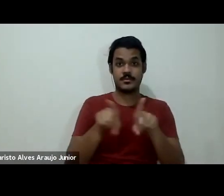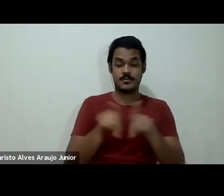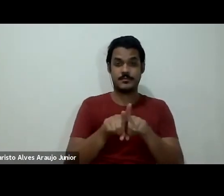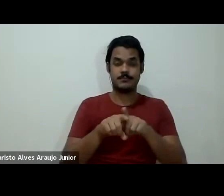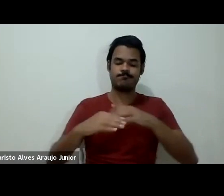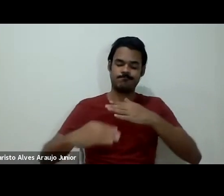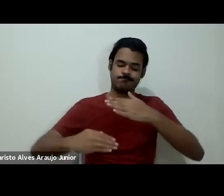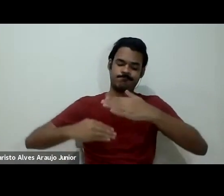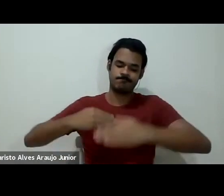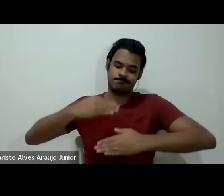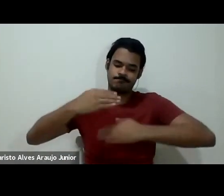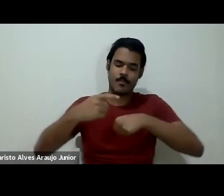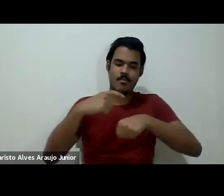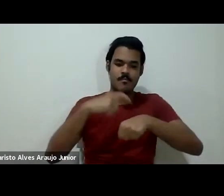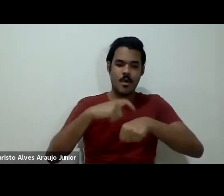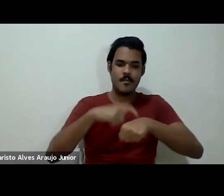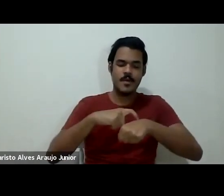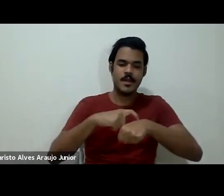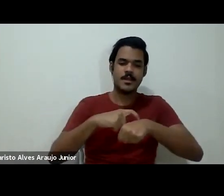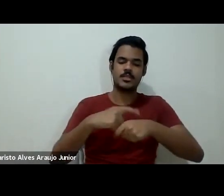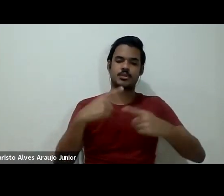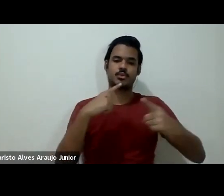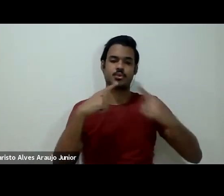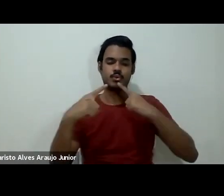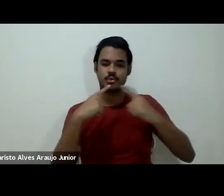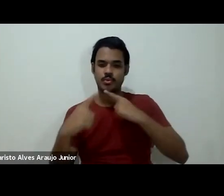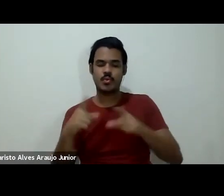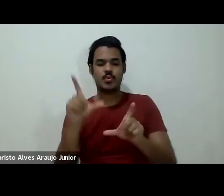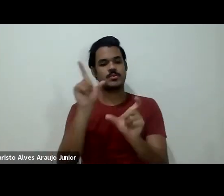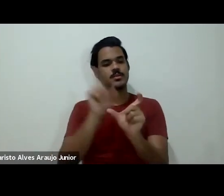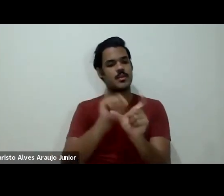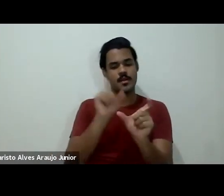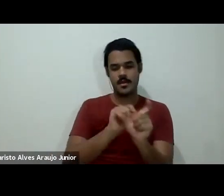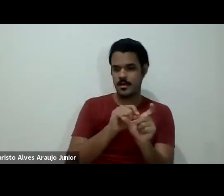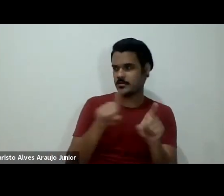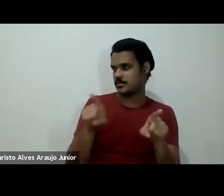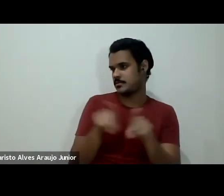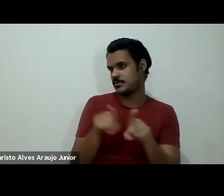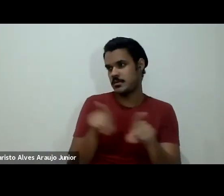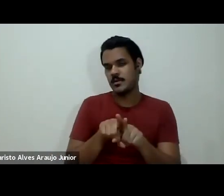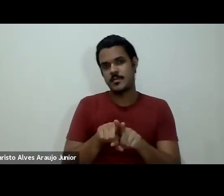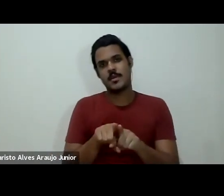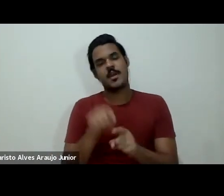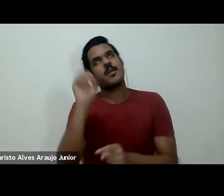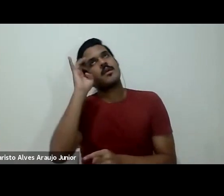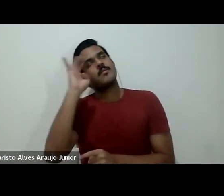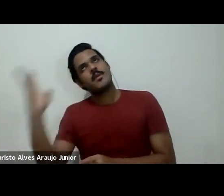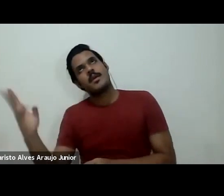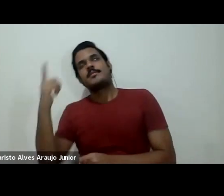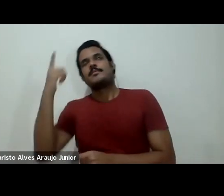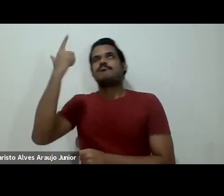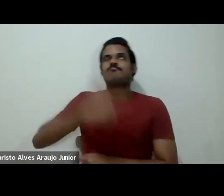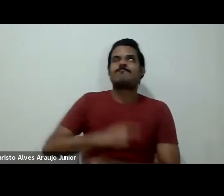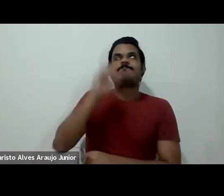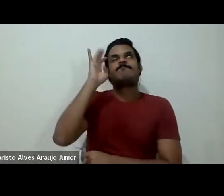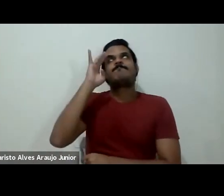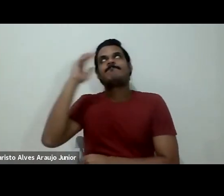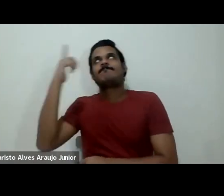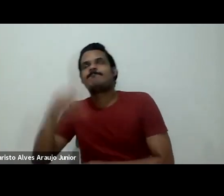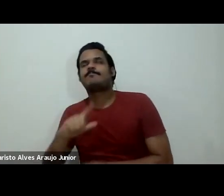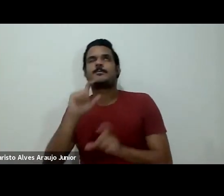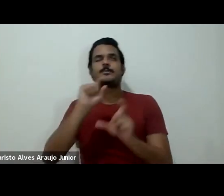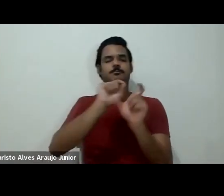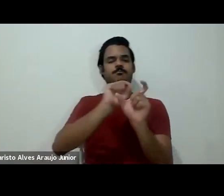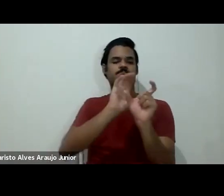momento a gente discute a respeito do léxico, a gente pensa e repensa com uma ficha